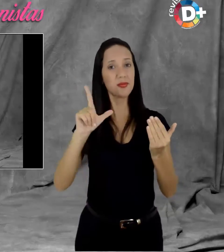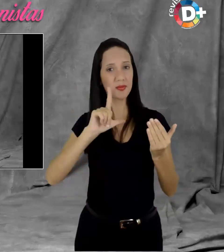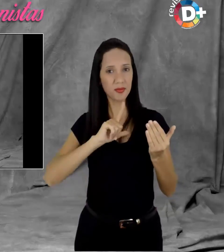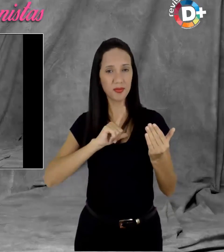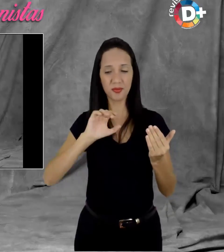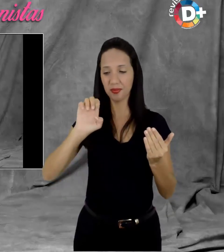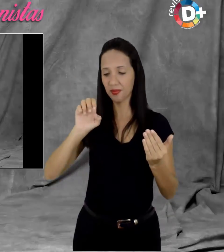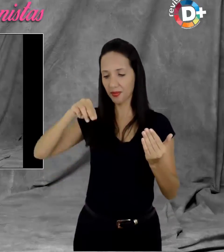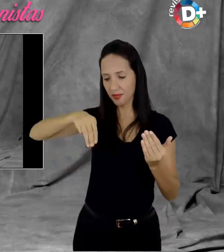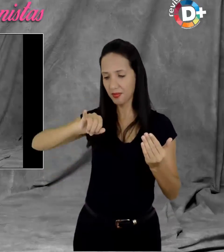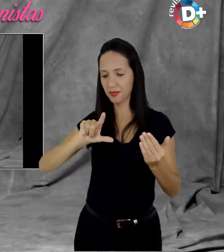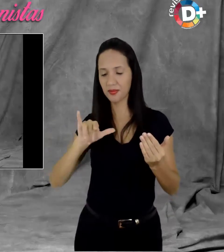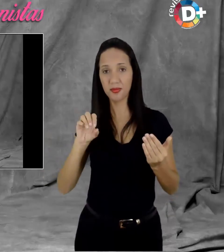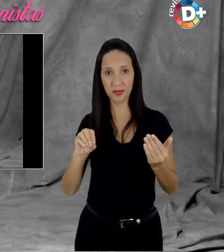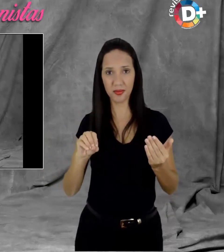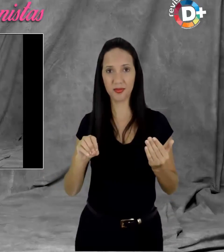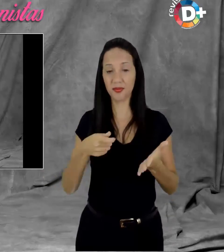Emílio Figueira, autor de quase